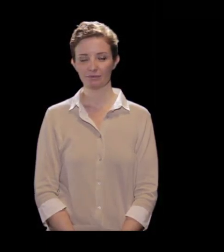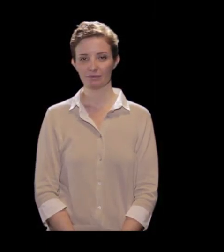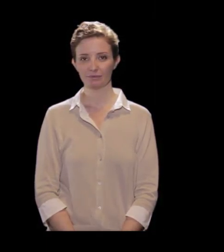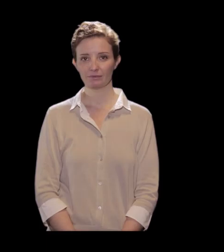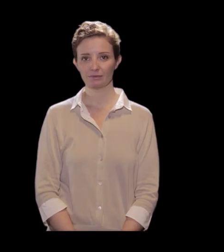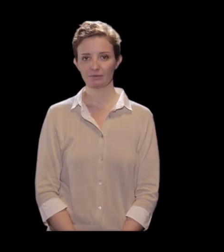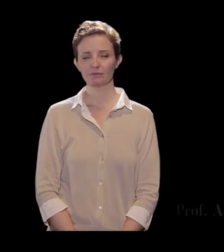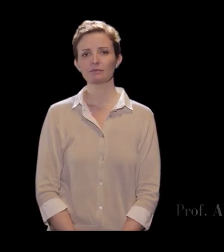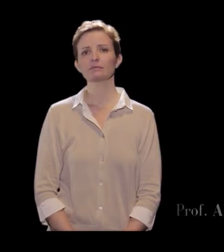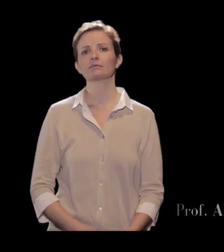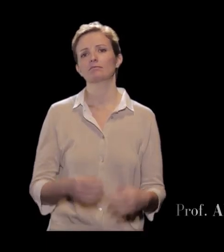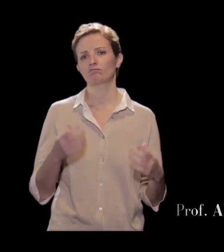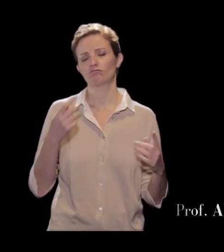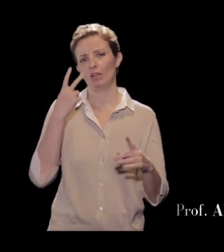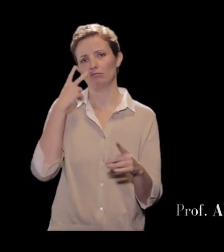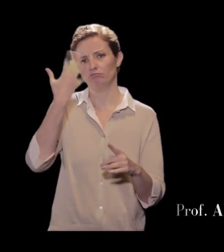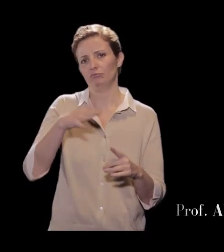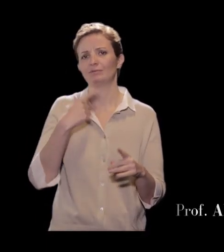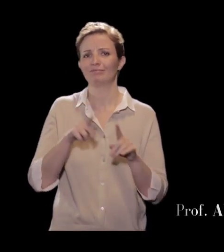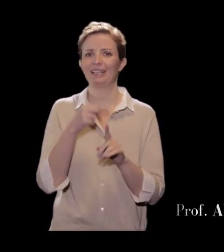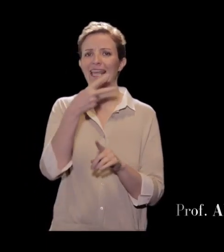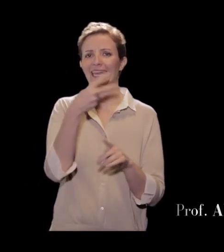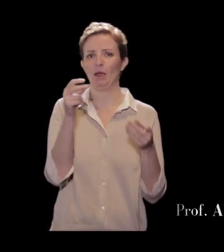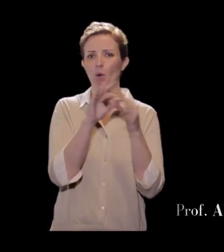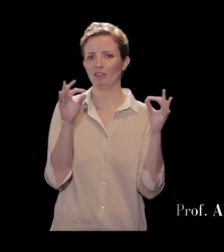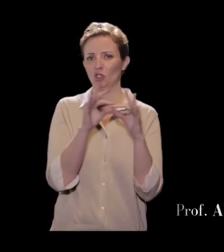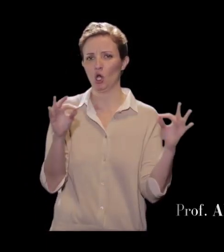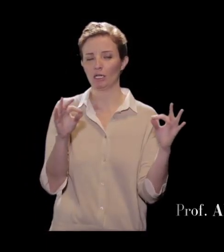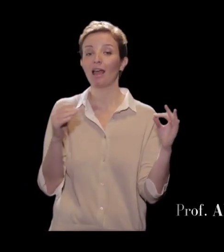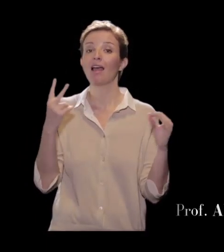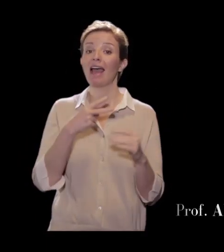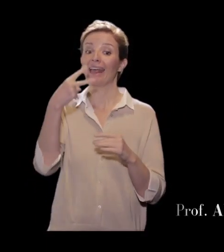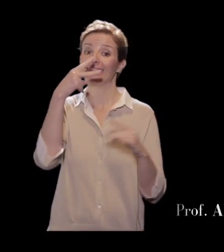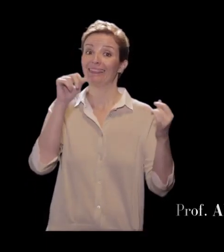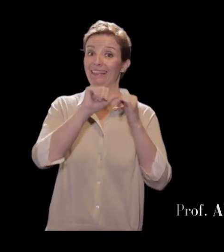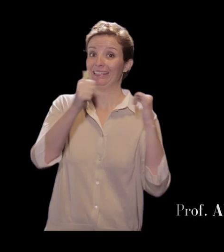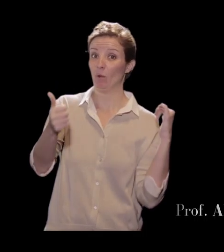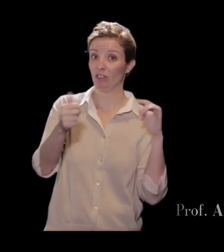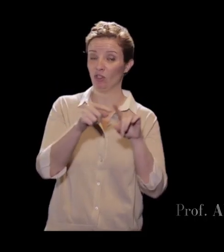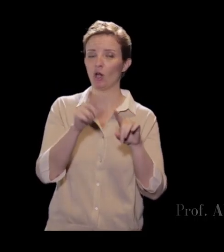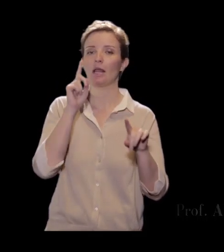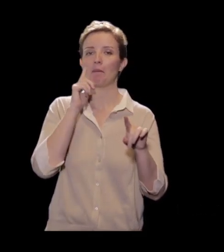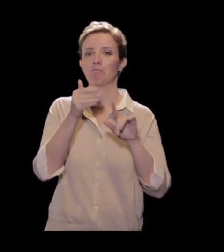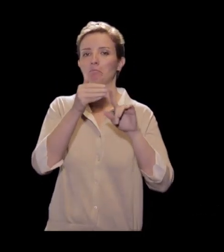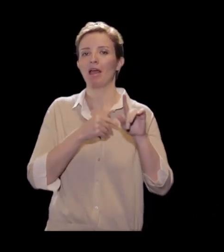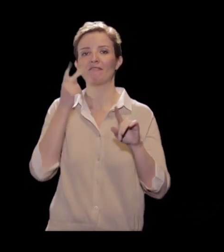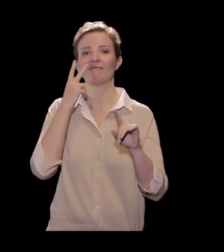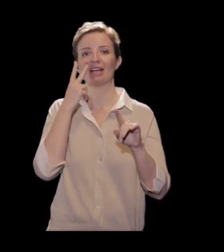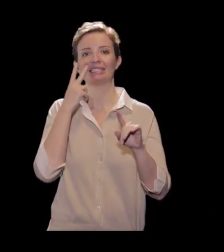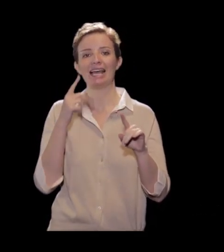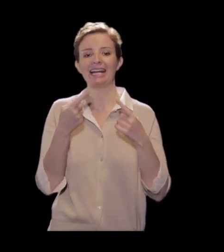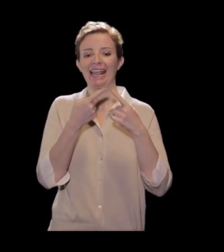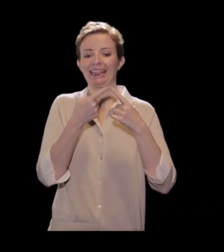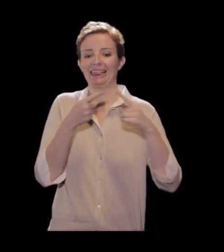come abbiamo già visto per quanto riguarda le equazioni prima di introdurre le disequazioni andiamo ad analizzare le disuguaglianze quindi il concetto